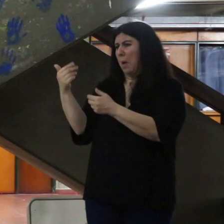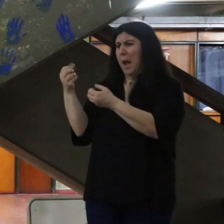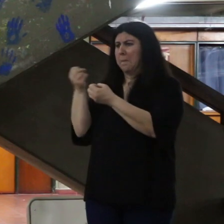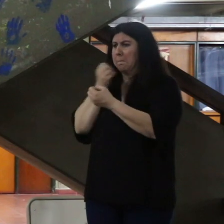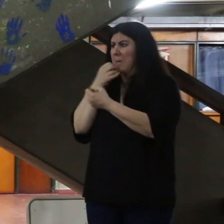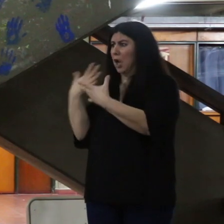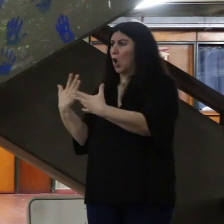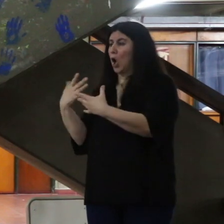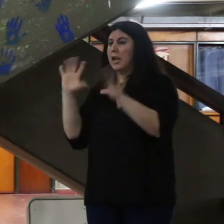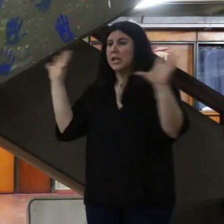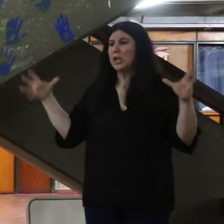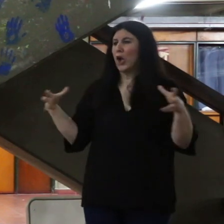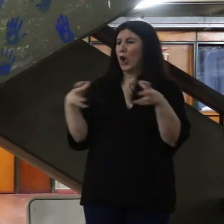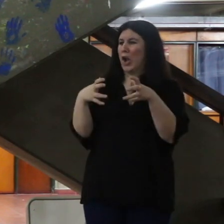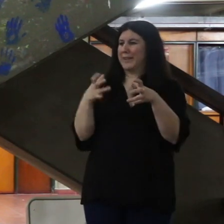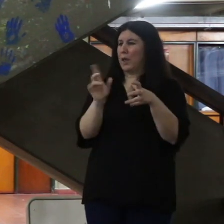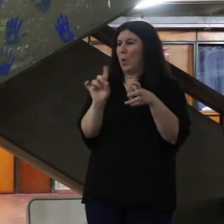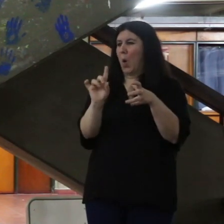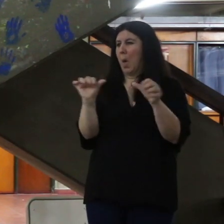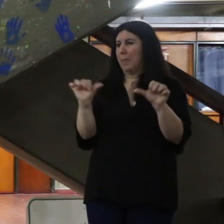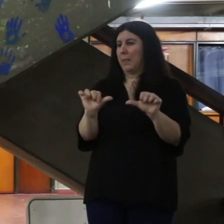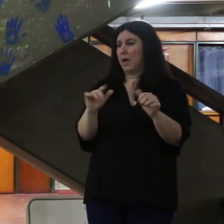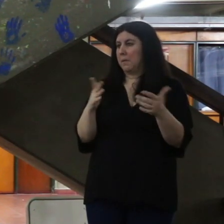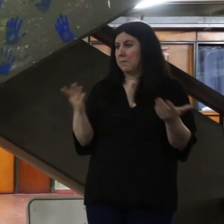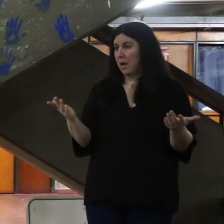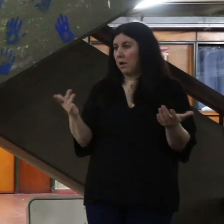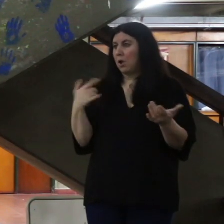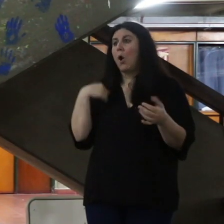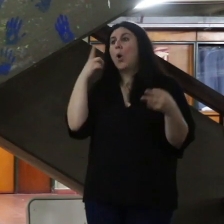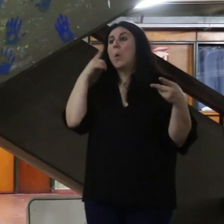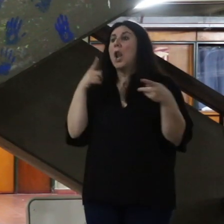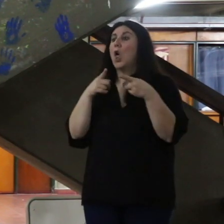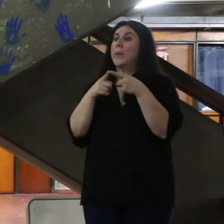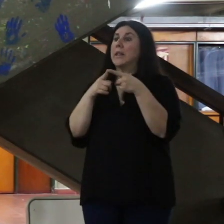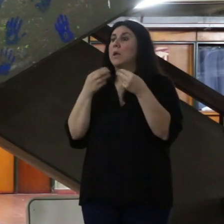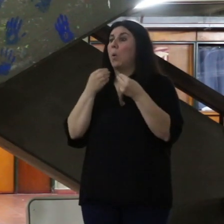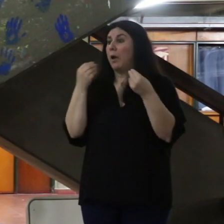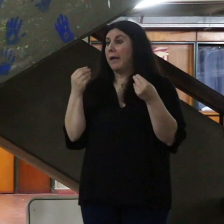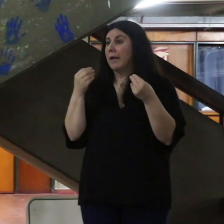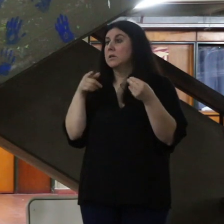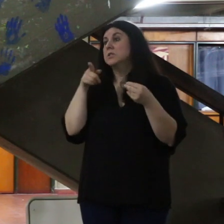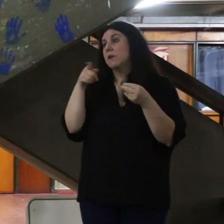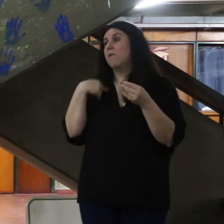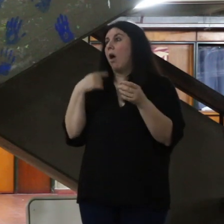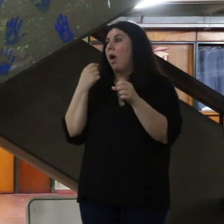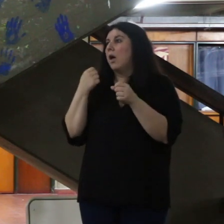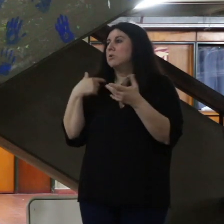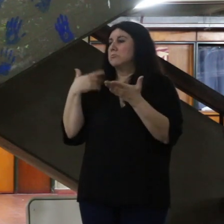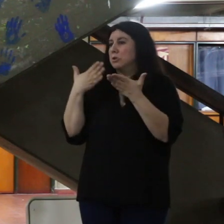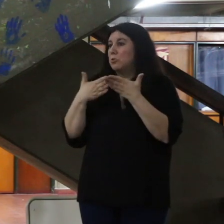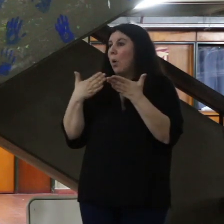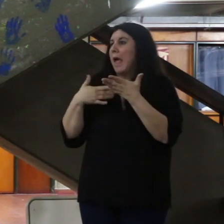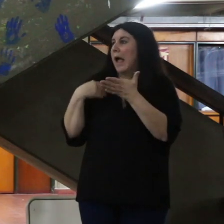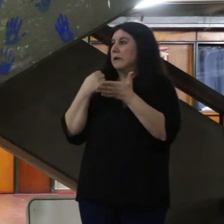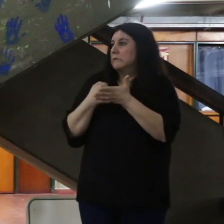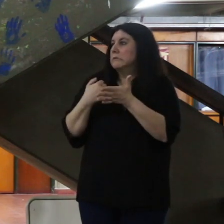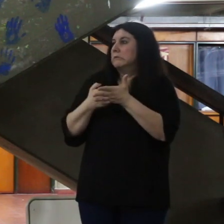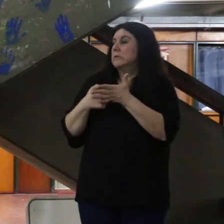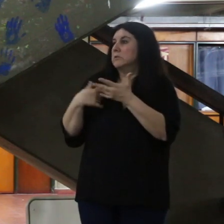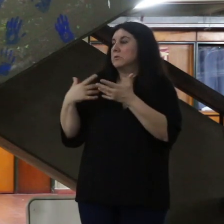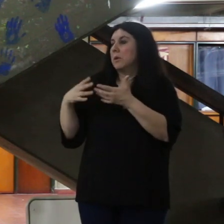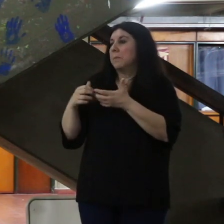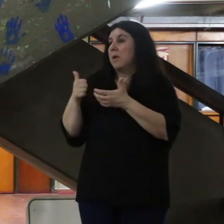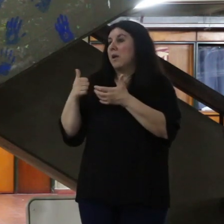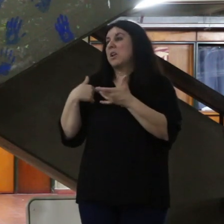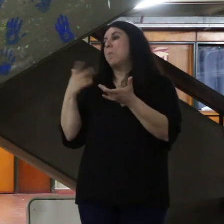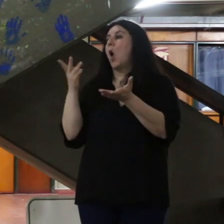vemos cuando el camino que se propone es el de la meritocracia, ¿sí?, que no es más que garantizar